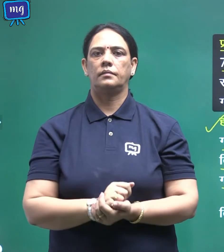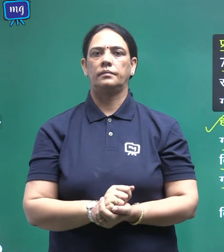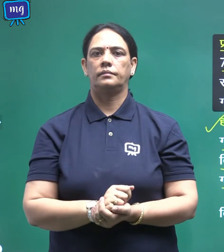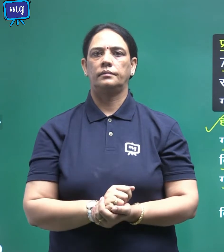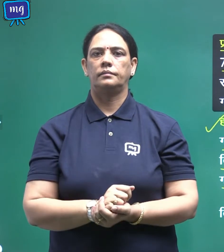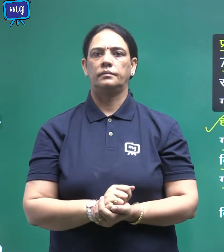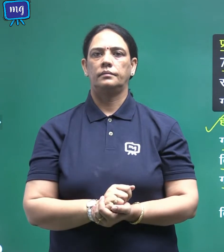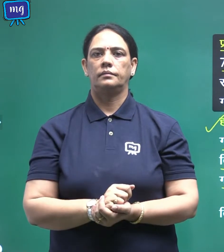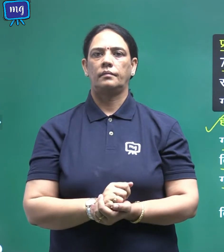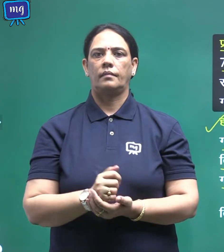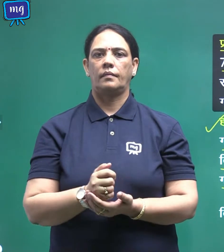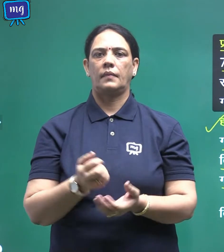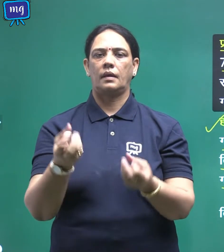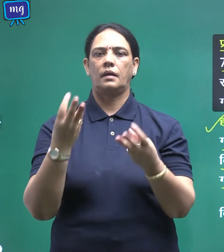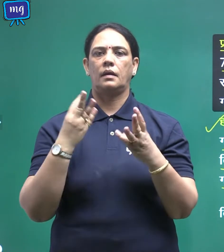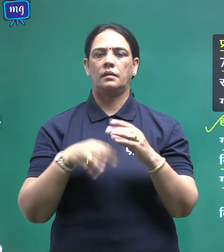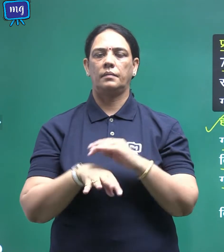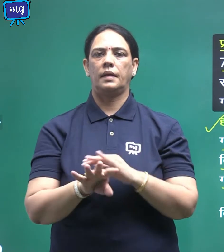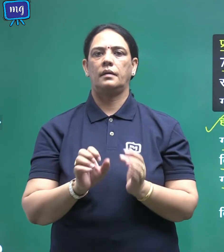गणित में